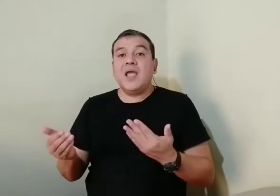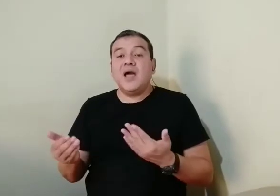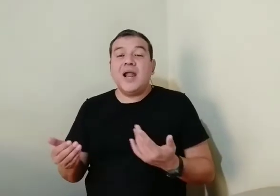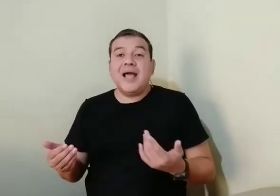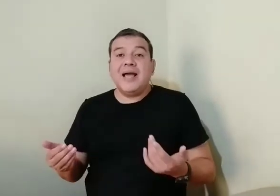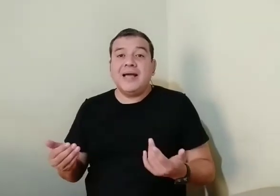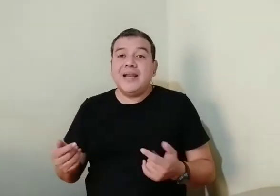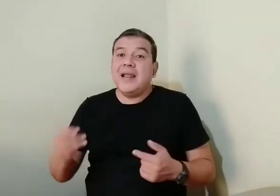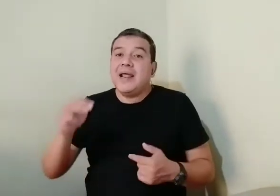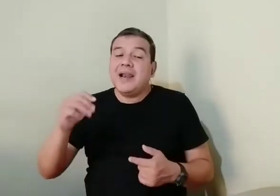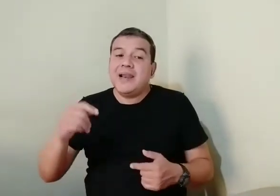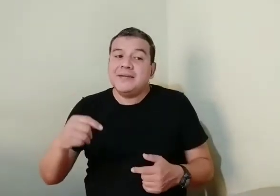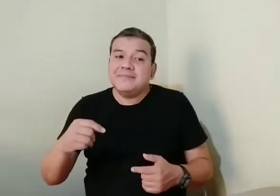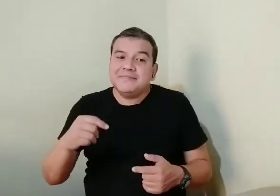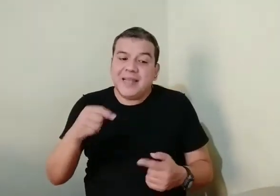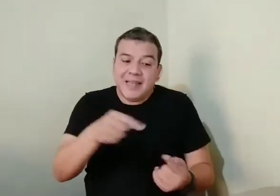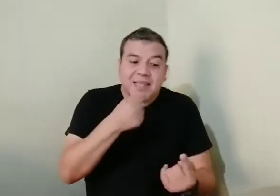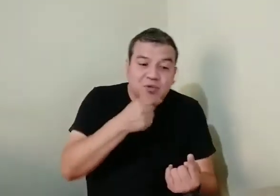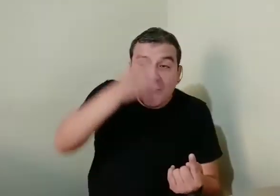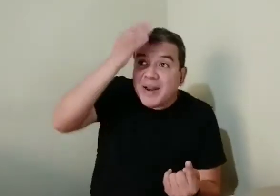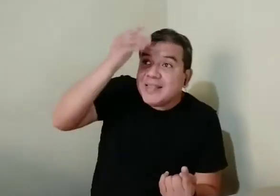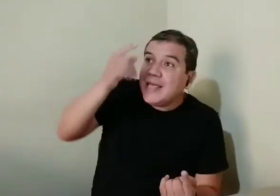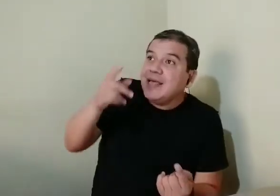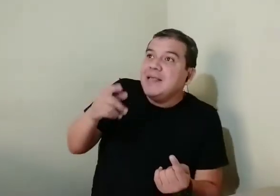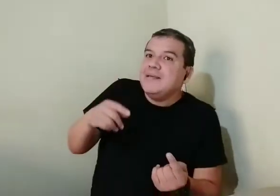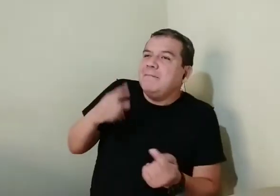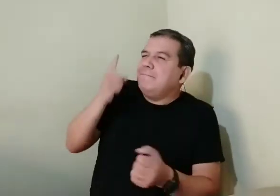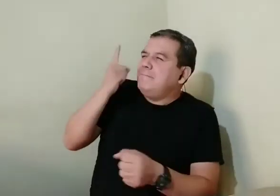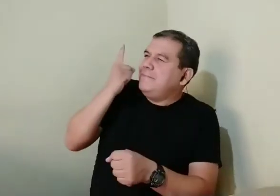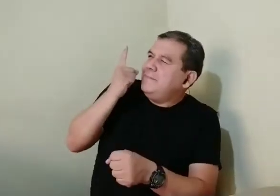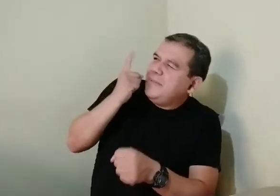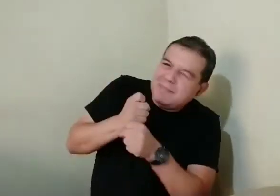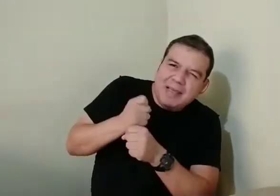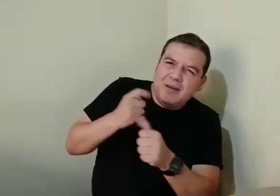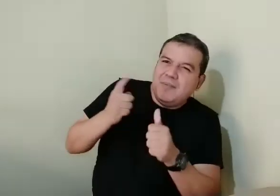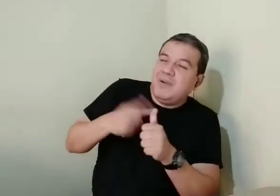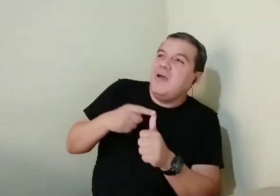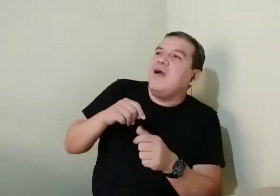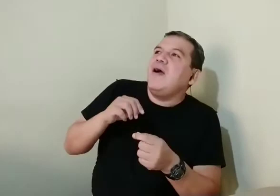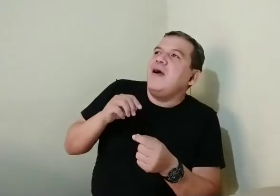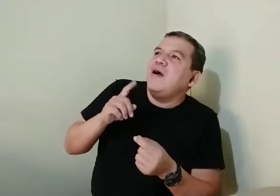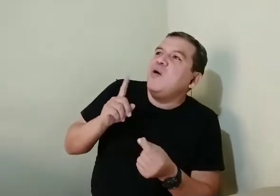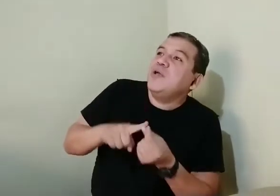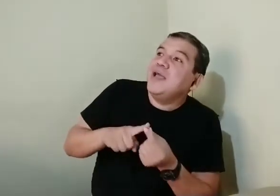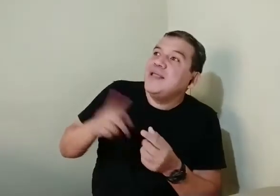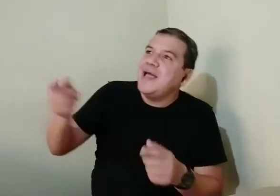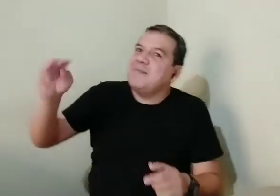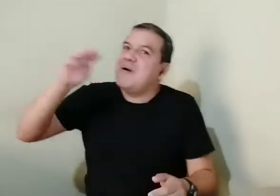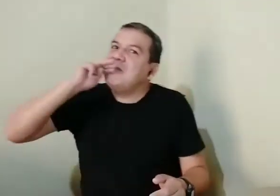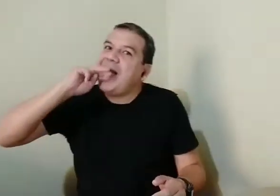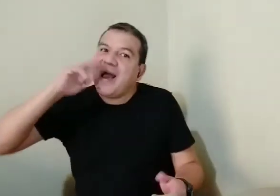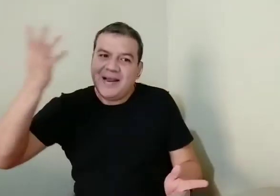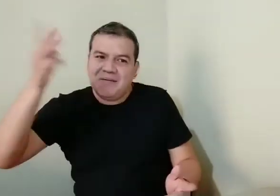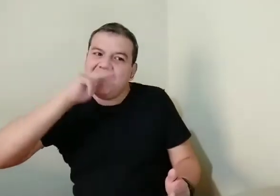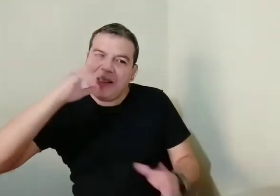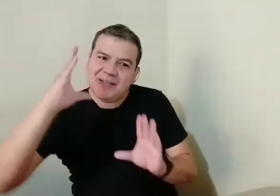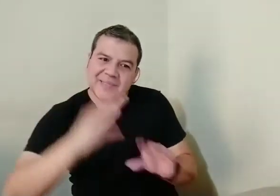rápido desarrollo, dice el libro La Educación en la página 275. Este es el